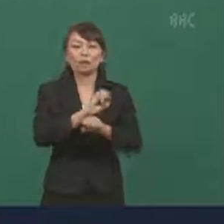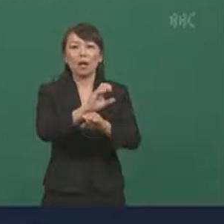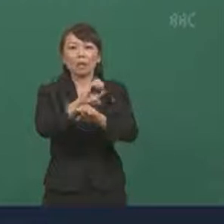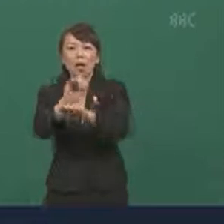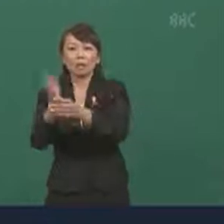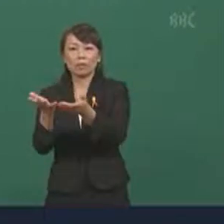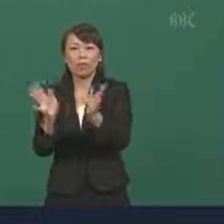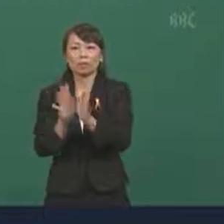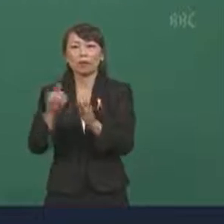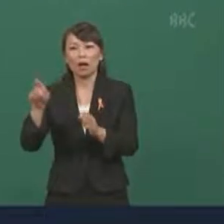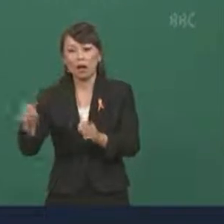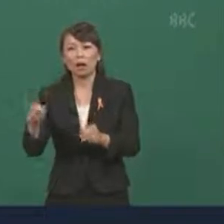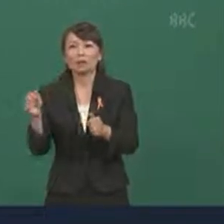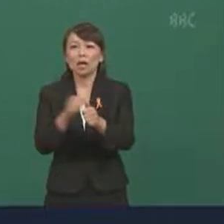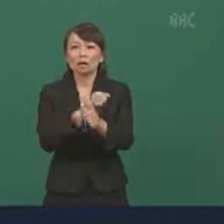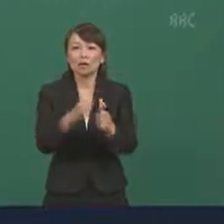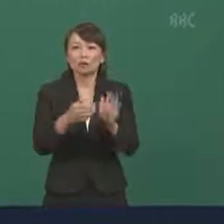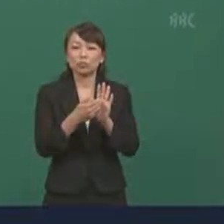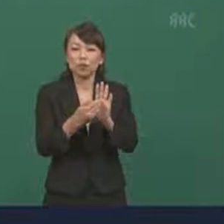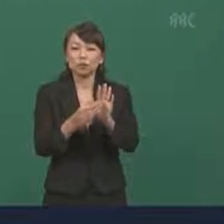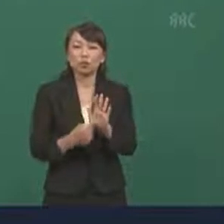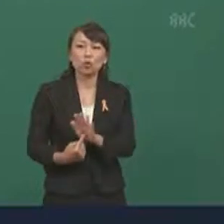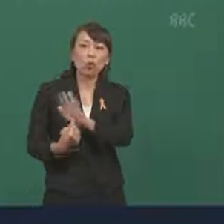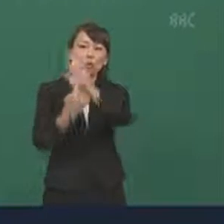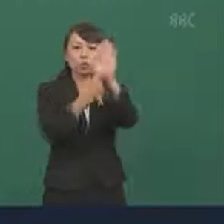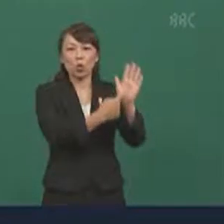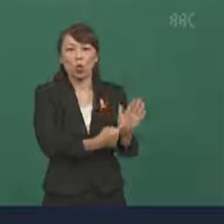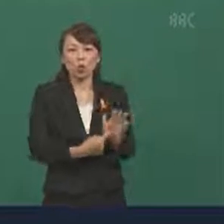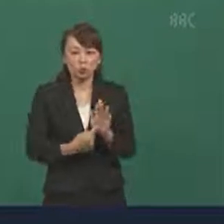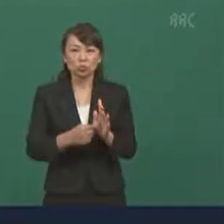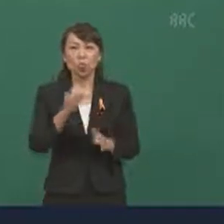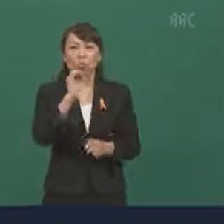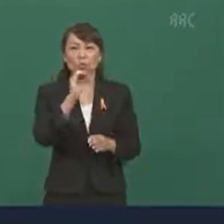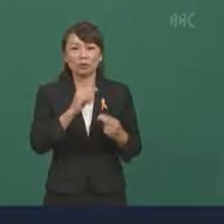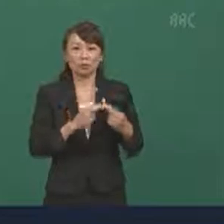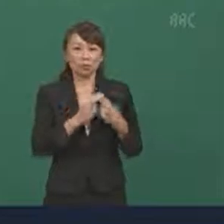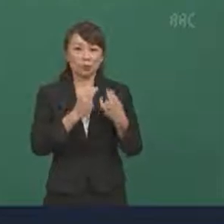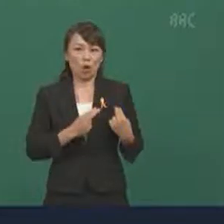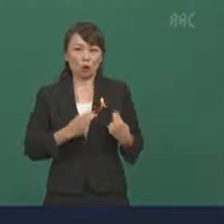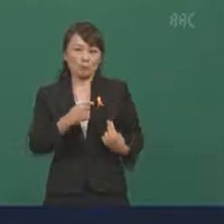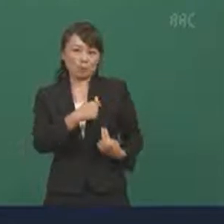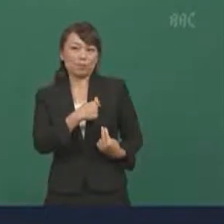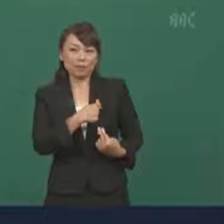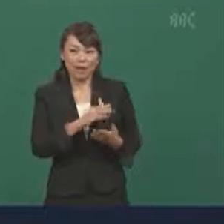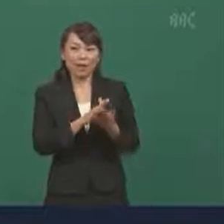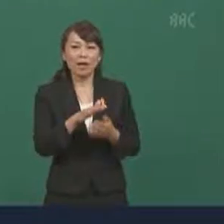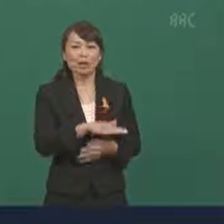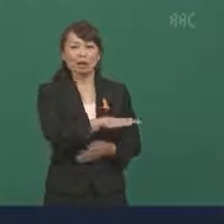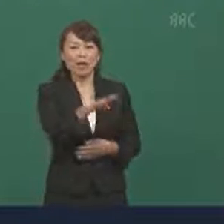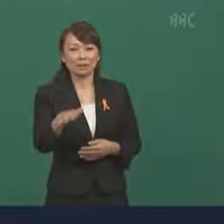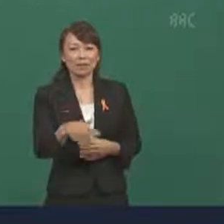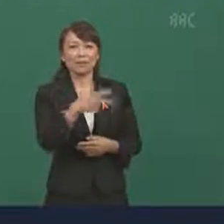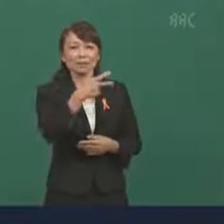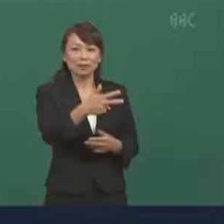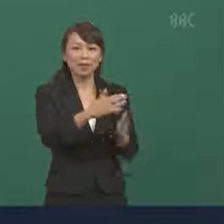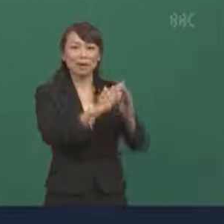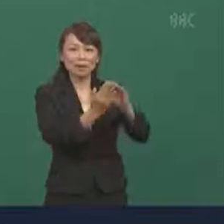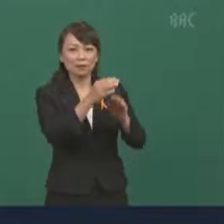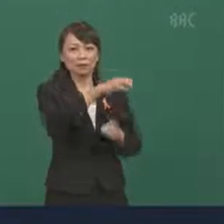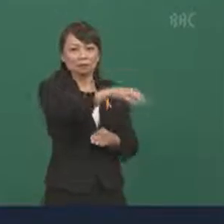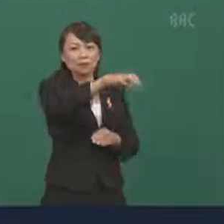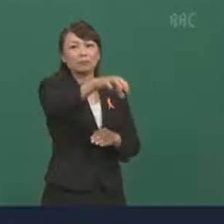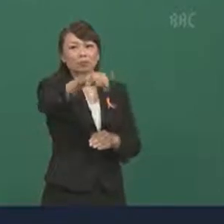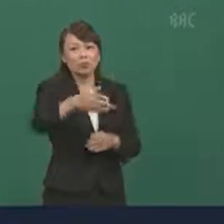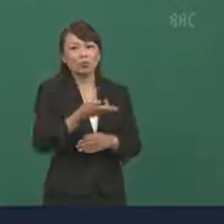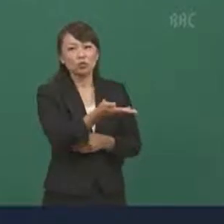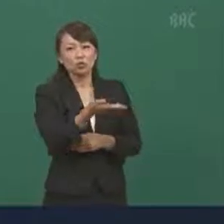と、キャラバン隊らが虐待防止の象徴であるオレンジリボンを配りに、県